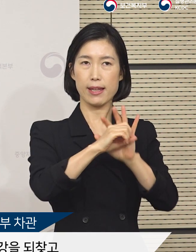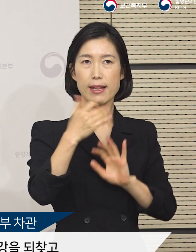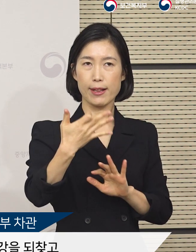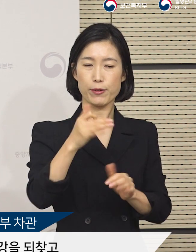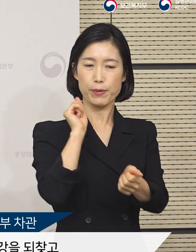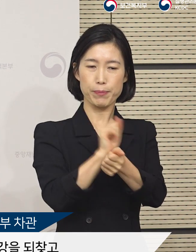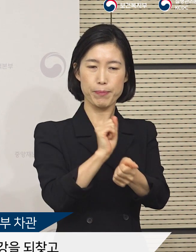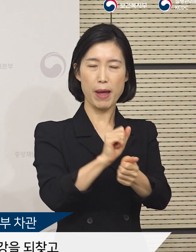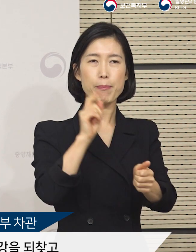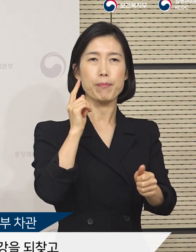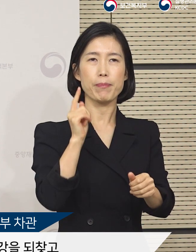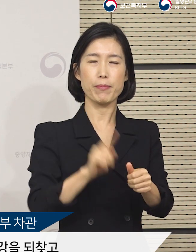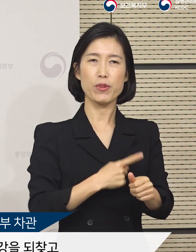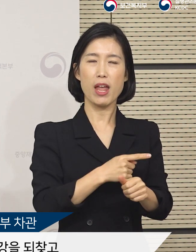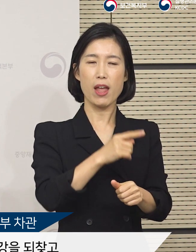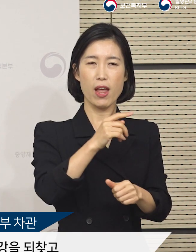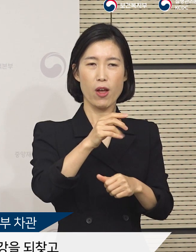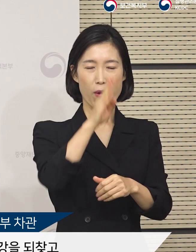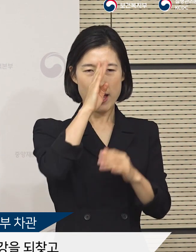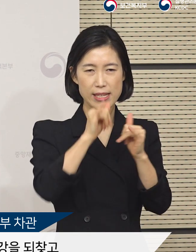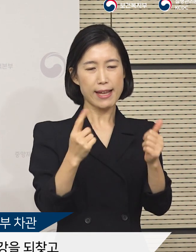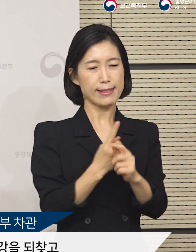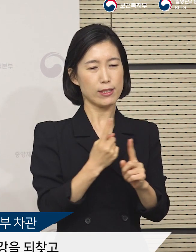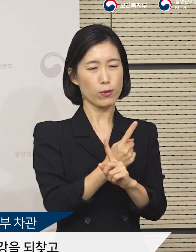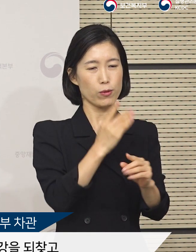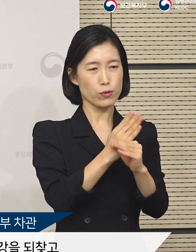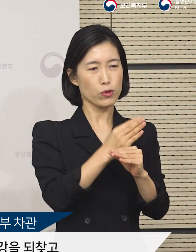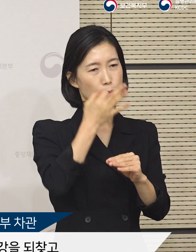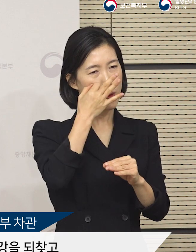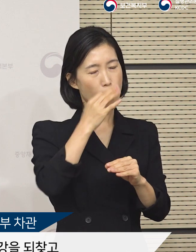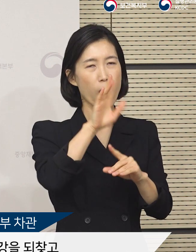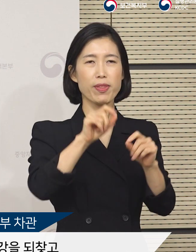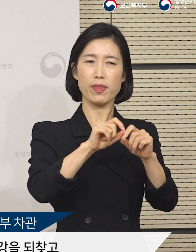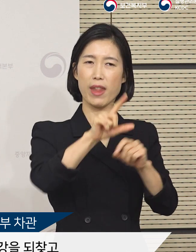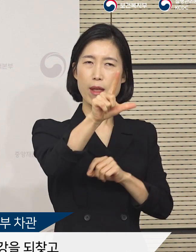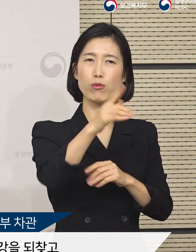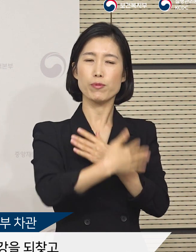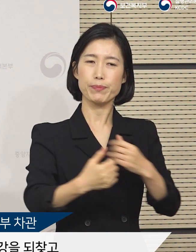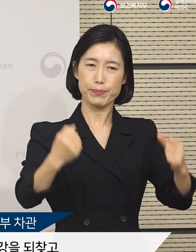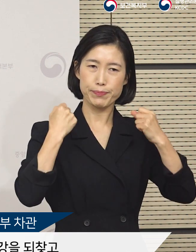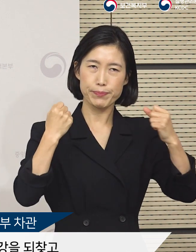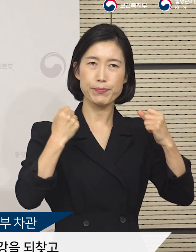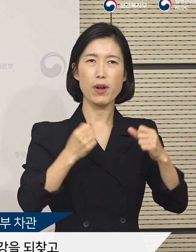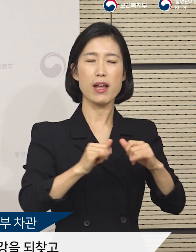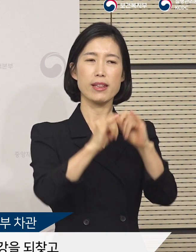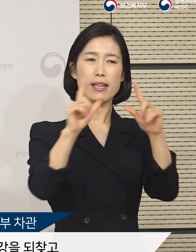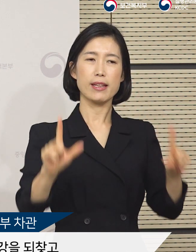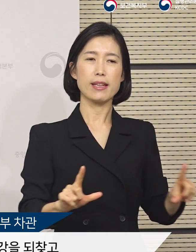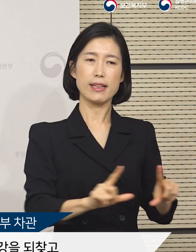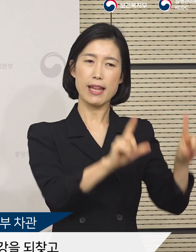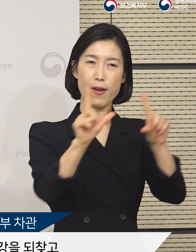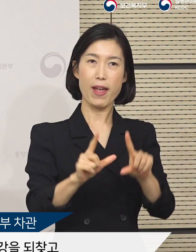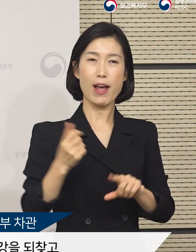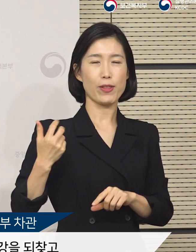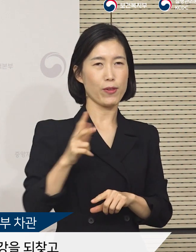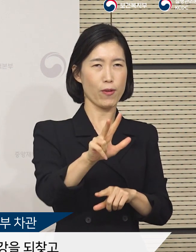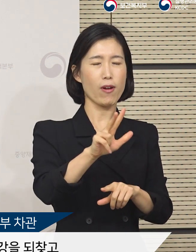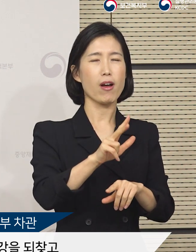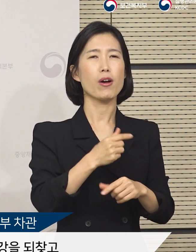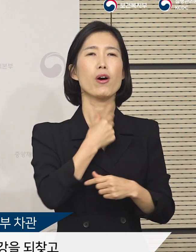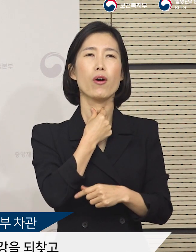코로나19에 감염되어 치료 중인 환자분들의 다수가 건강을 되찾고 일상생활에 무사히